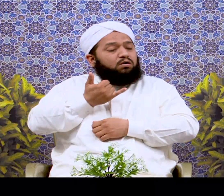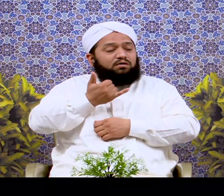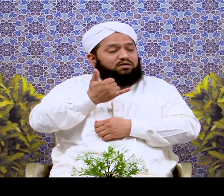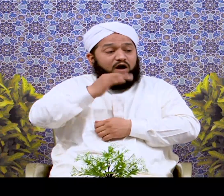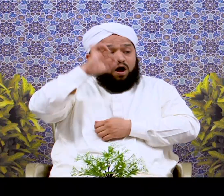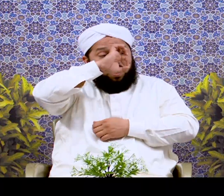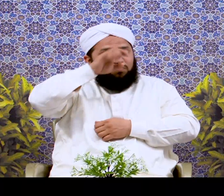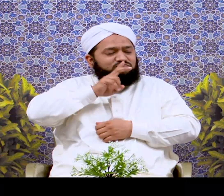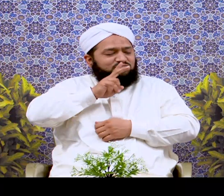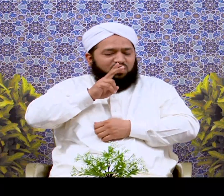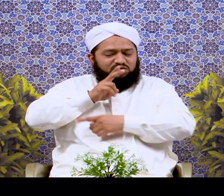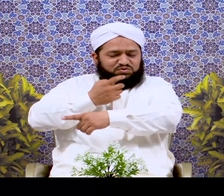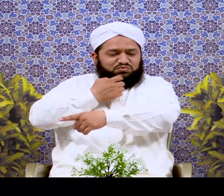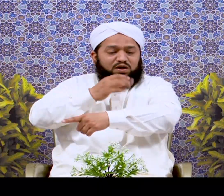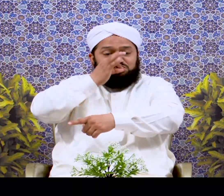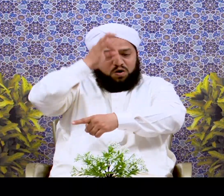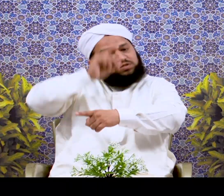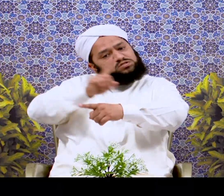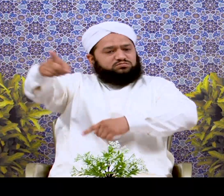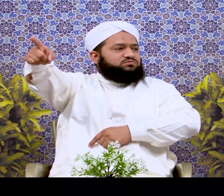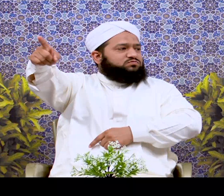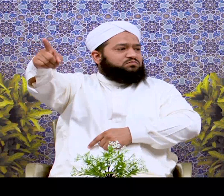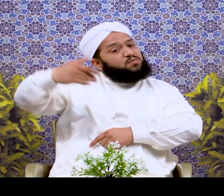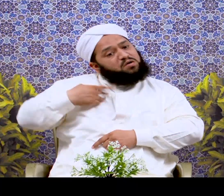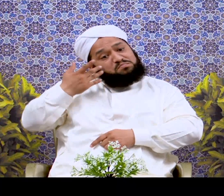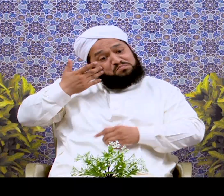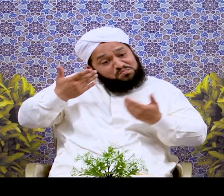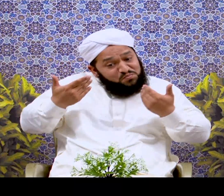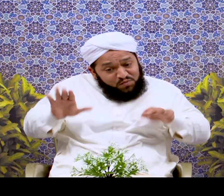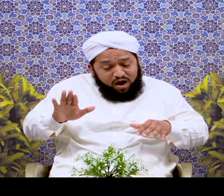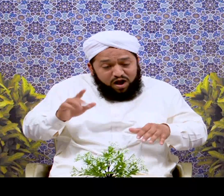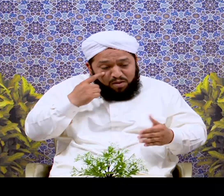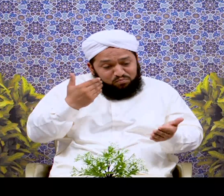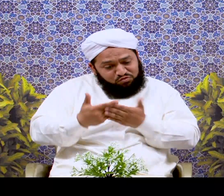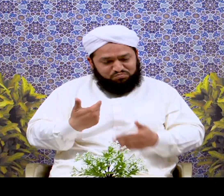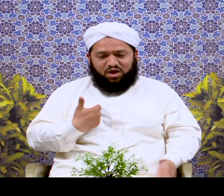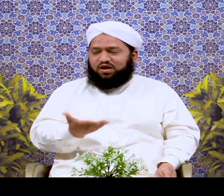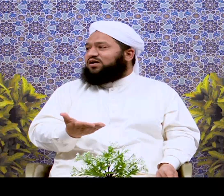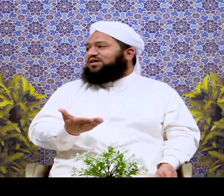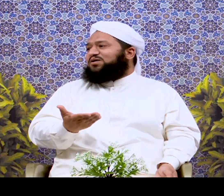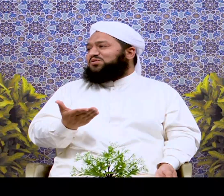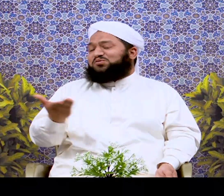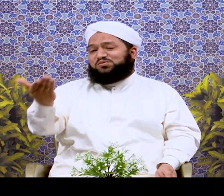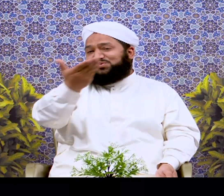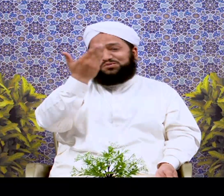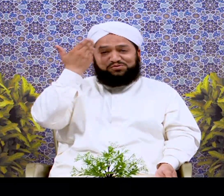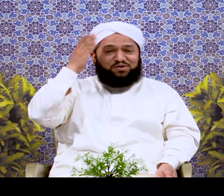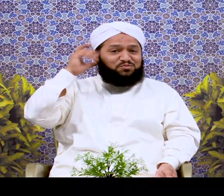سچائی کے گواہ ہیں۔ اللہ اکبر۔ اے عاشقان رسول، معلوم ہوا ہمارے آقا و مولا محمد مصطفیٰ صلی